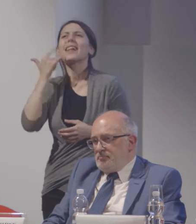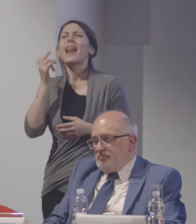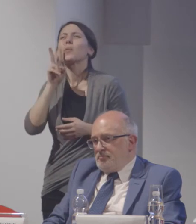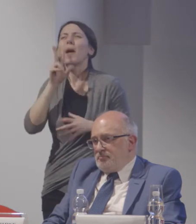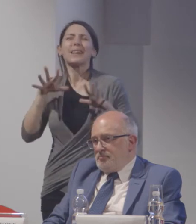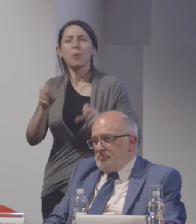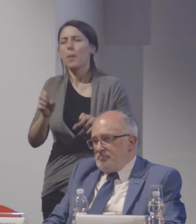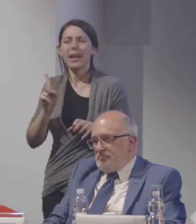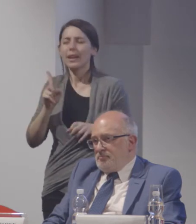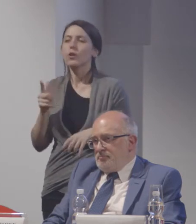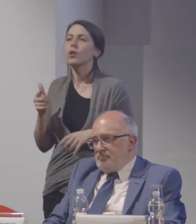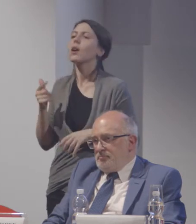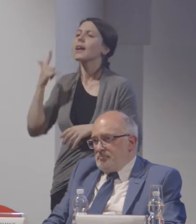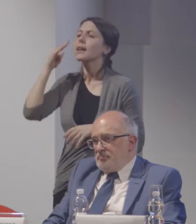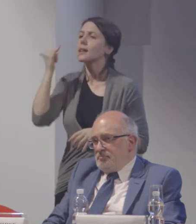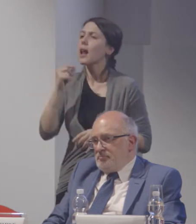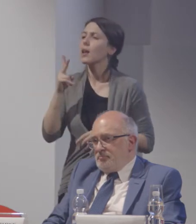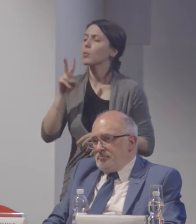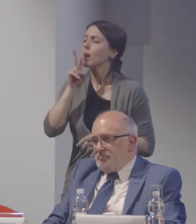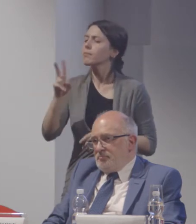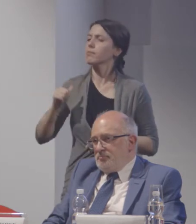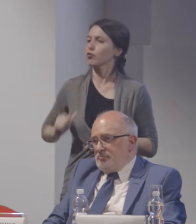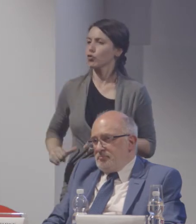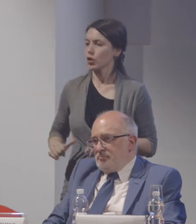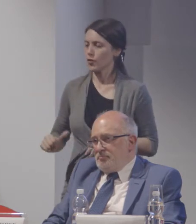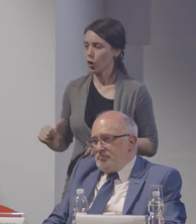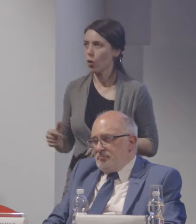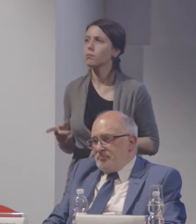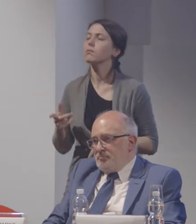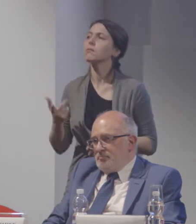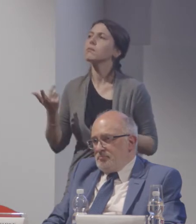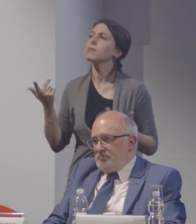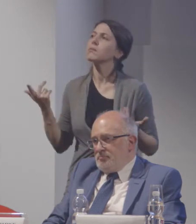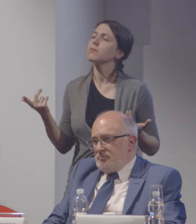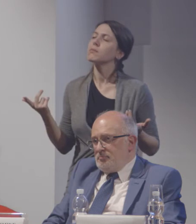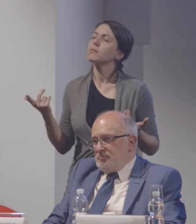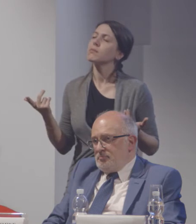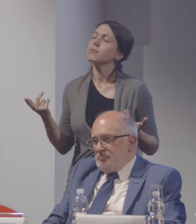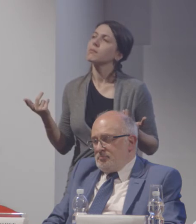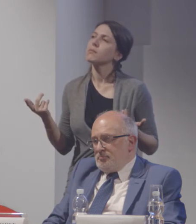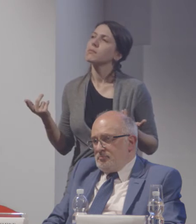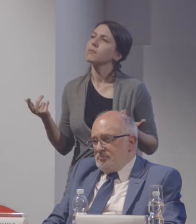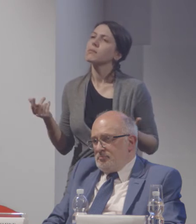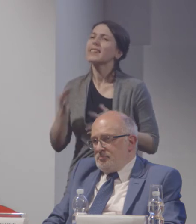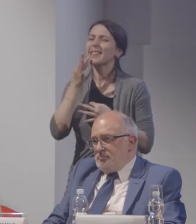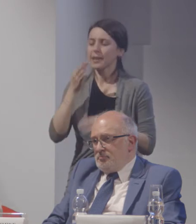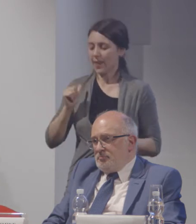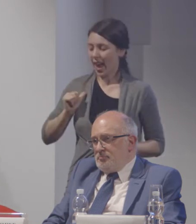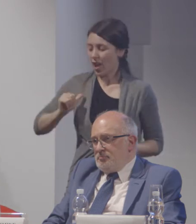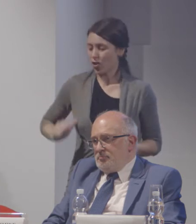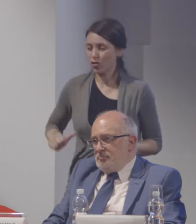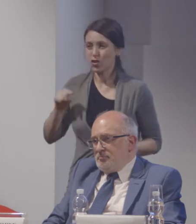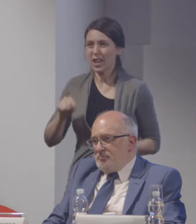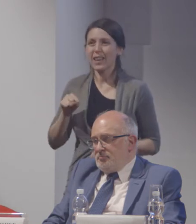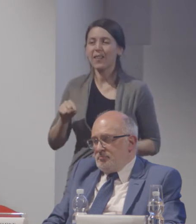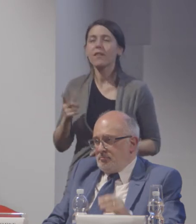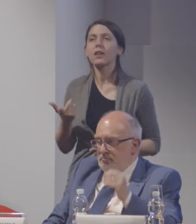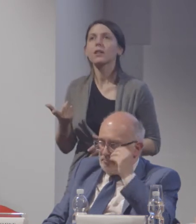intellettuale civico, nel senso proprio in cui fa il civismo,